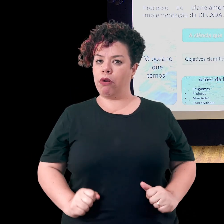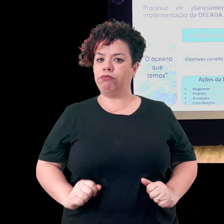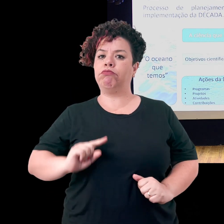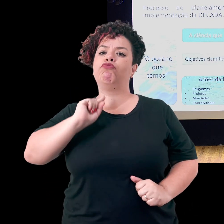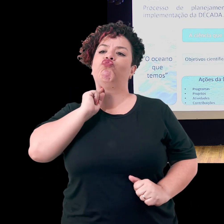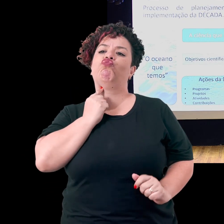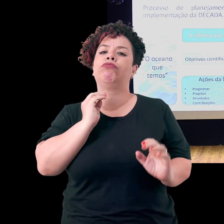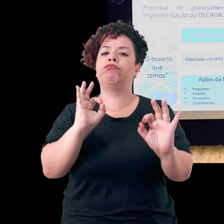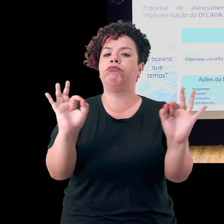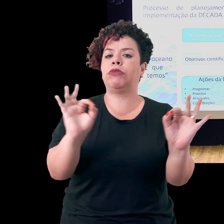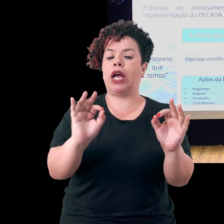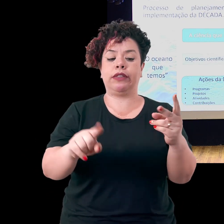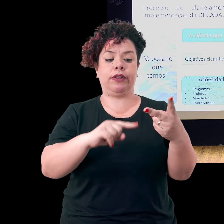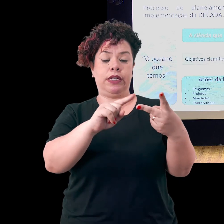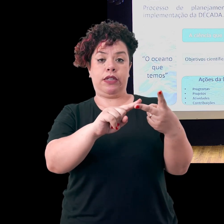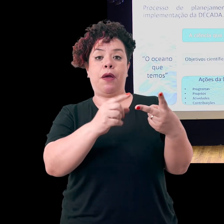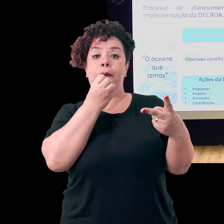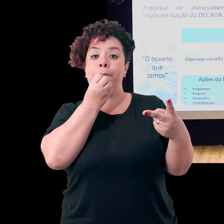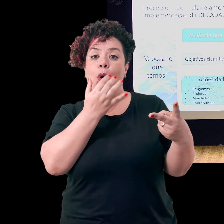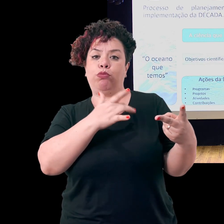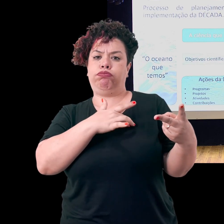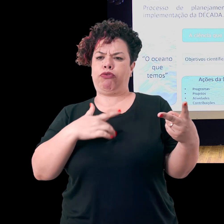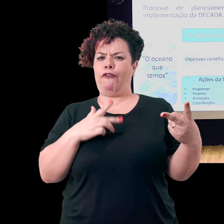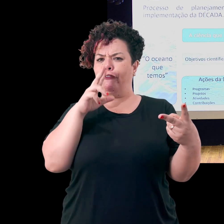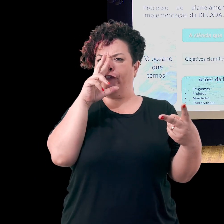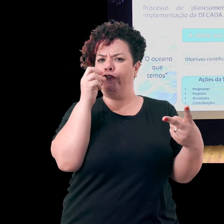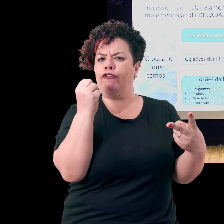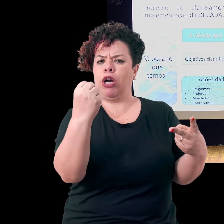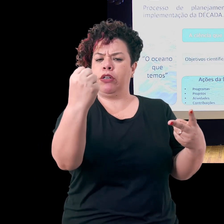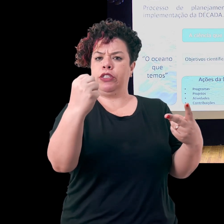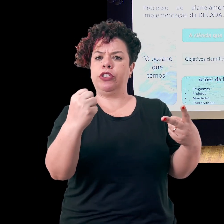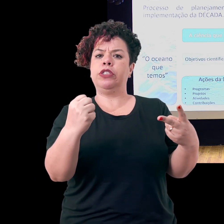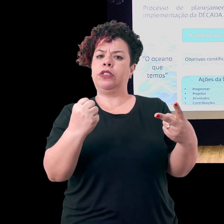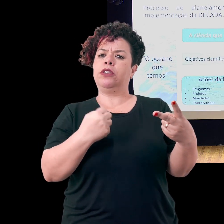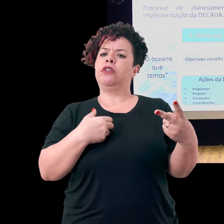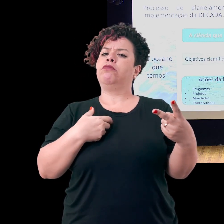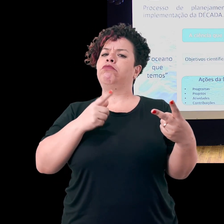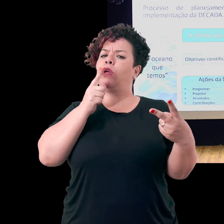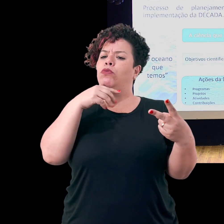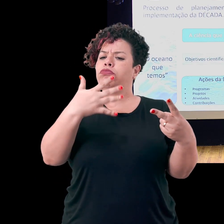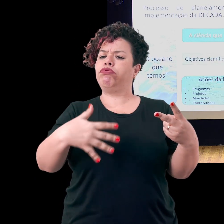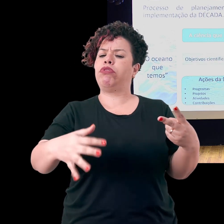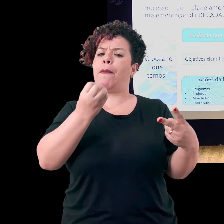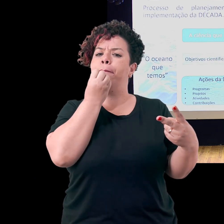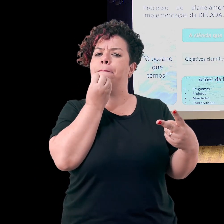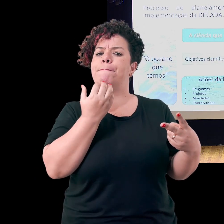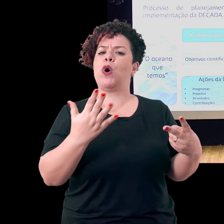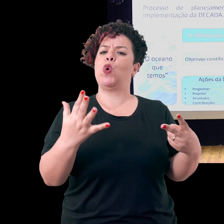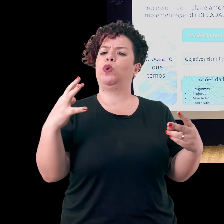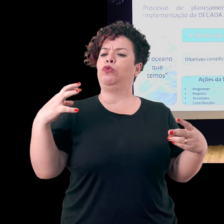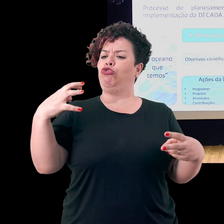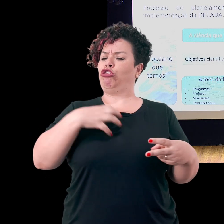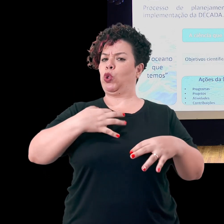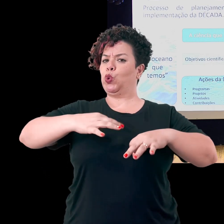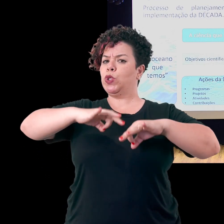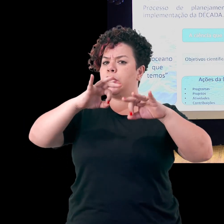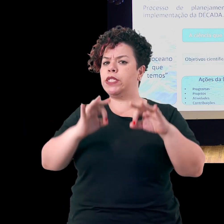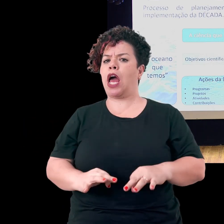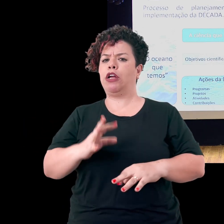sem contaminantes, um oceano saudável e resiliente, funcionando, né, de forma